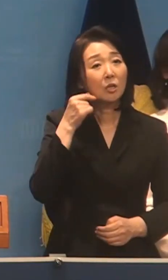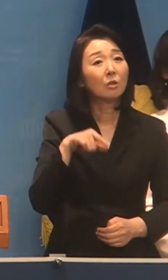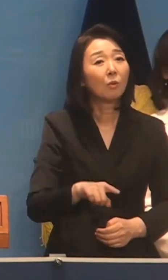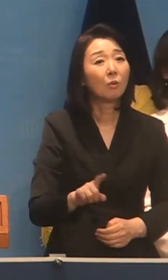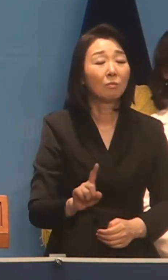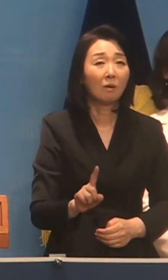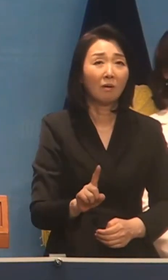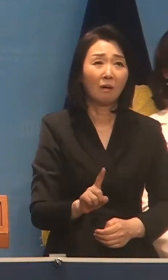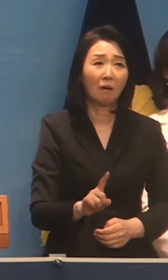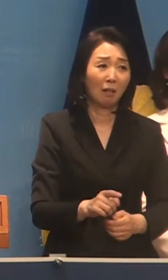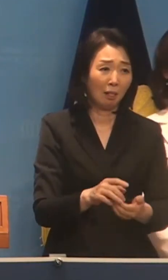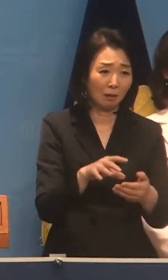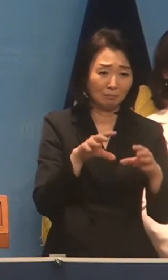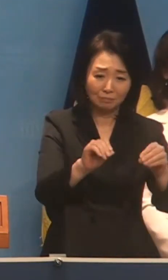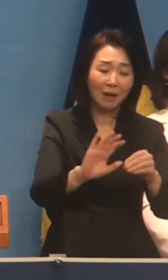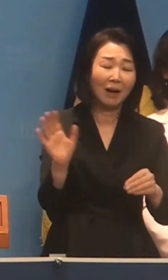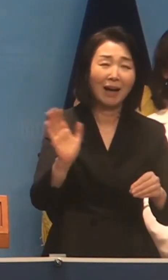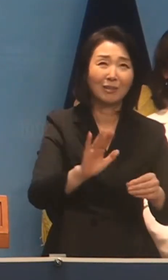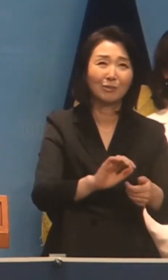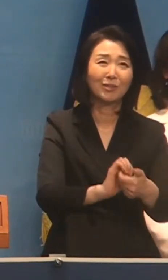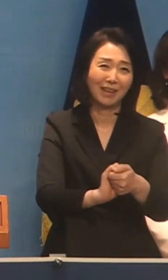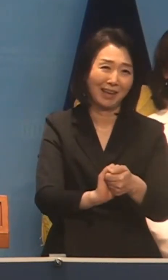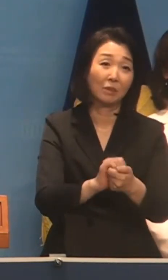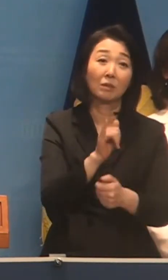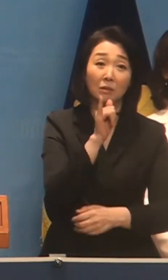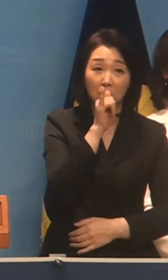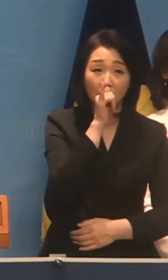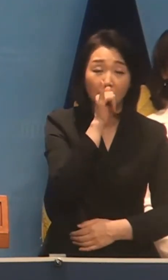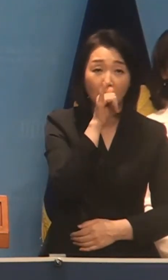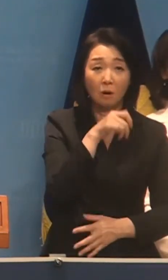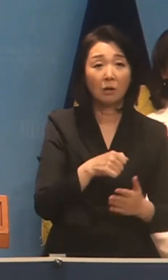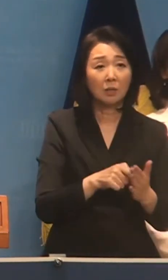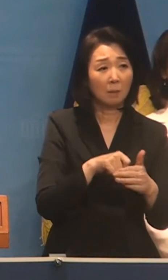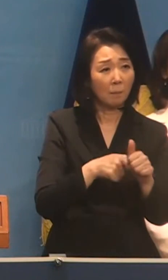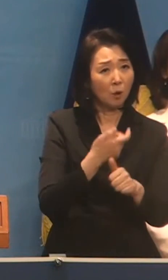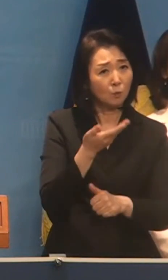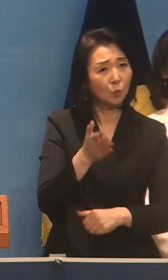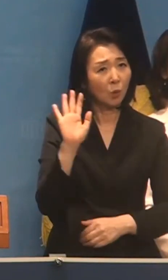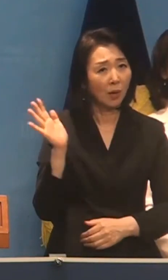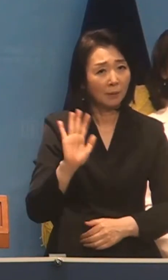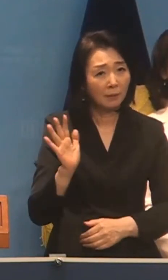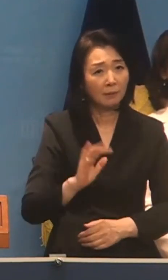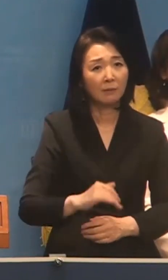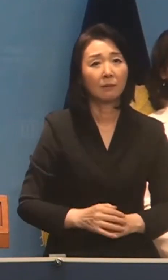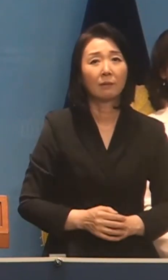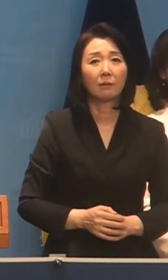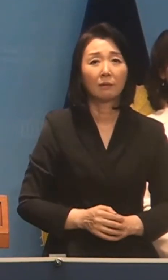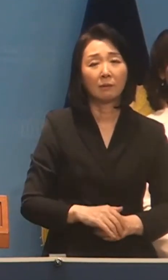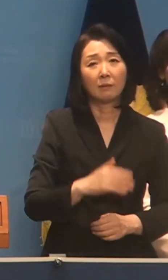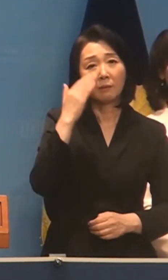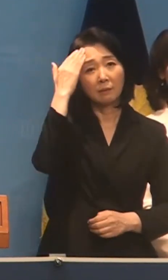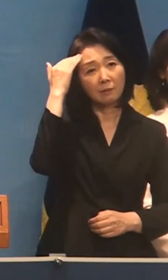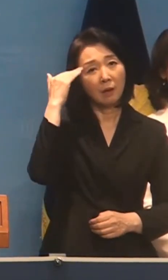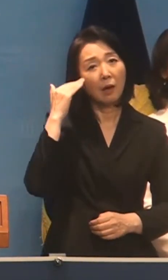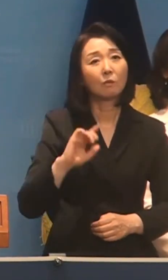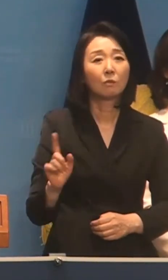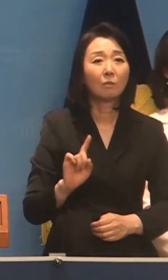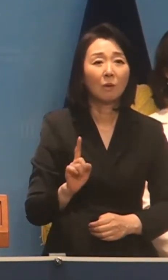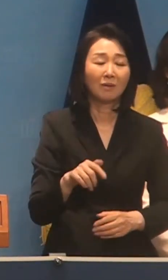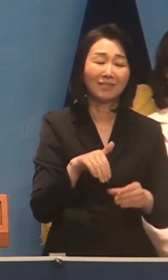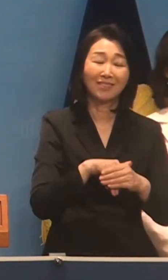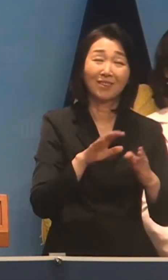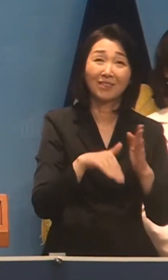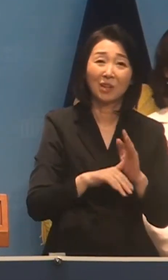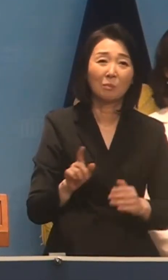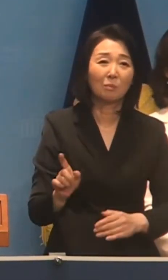일본조차 금지가 아닌 제한으로 되어 있어서 처벌하지 않습니다. 우리나라는 선거